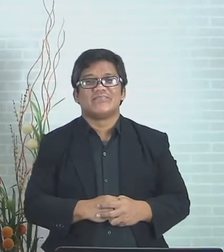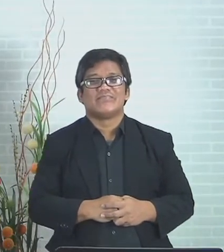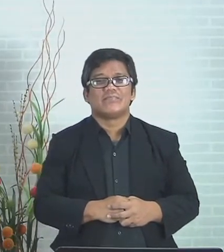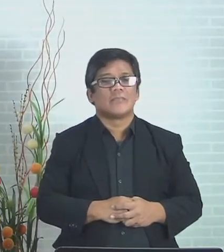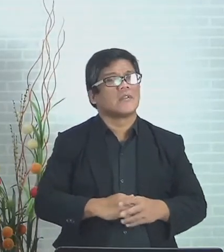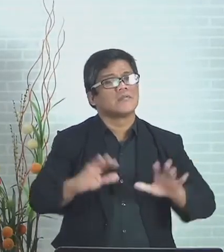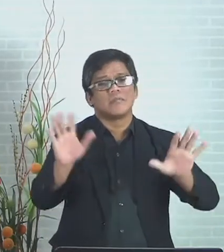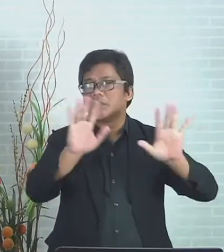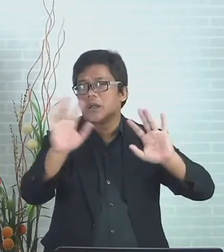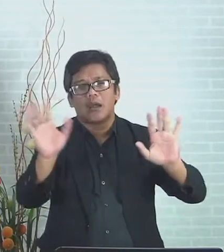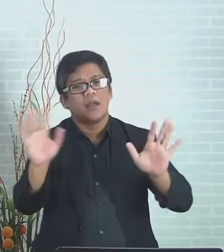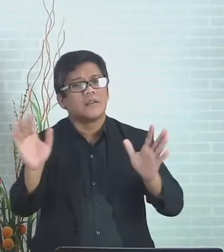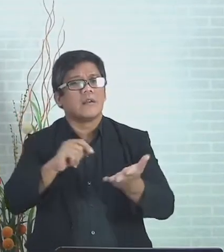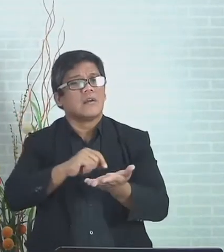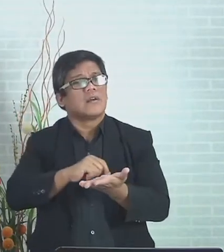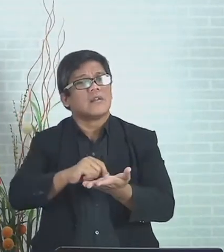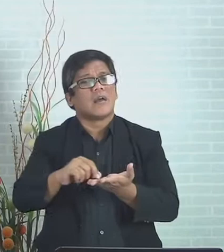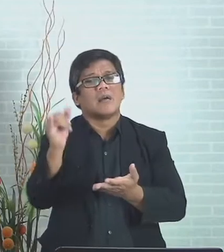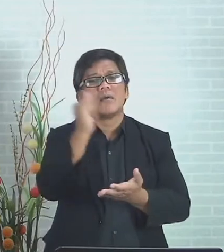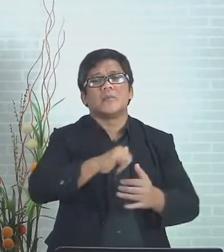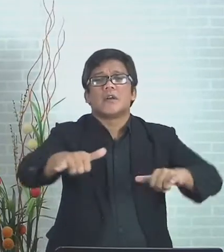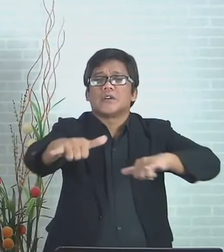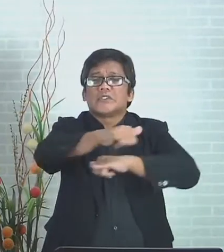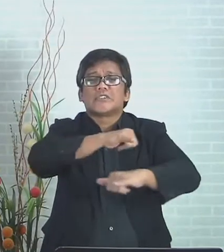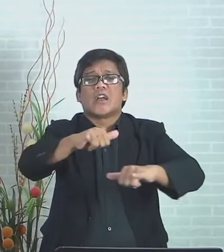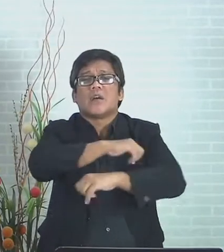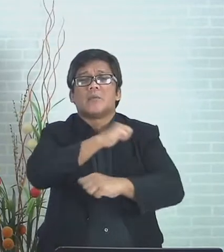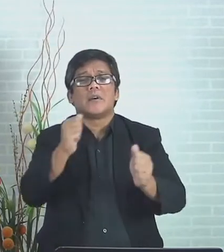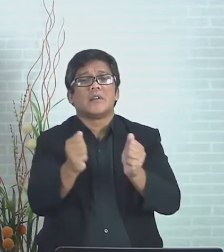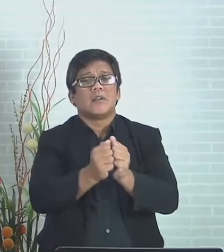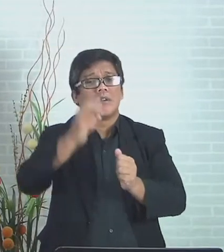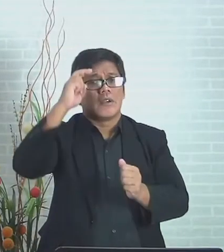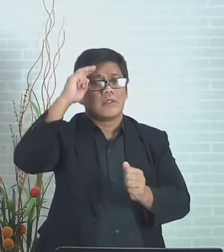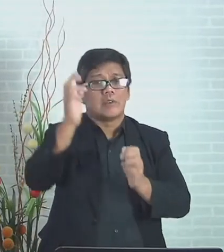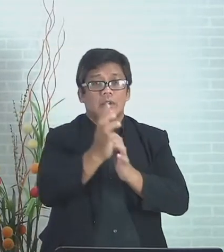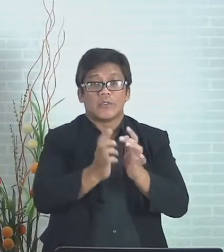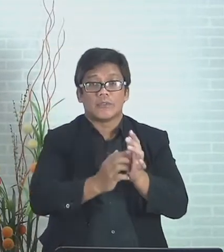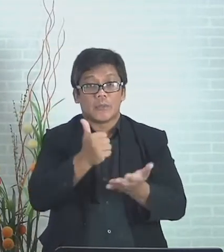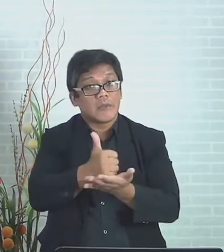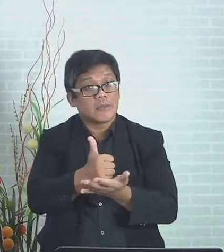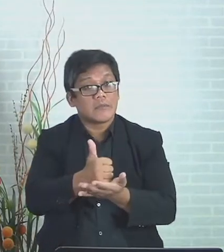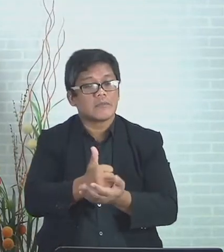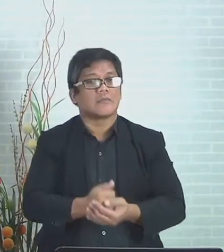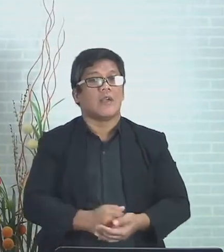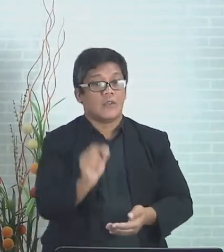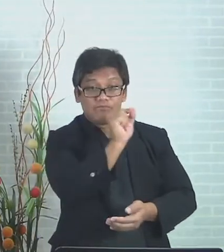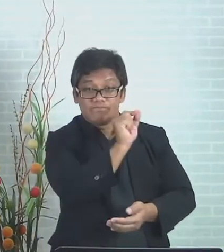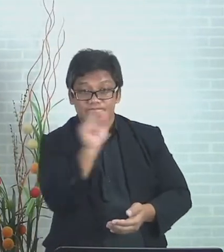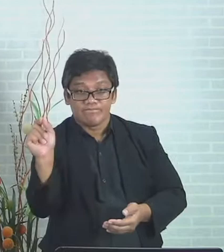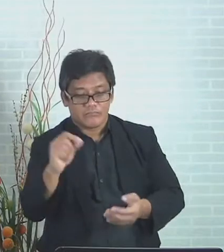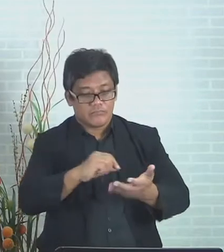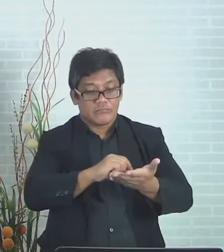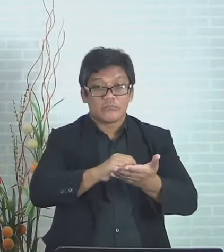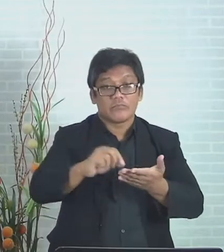Hai tidak ada nama yang bisa disejajarkan dengan nama Tuhan Yesus ya kita bersih bawah itu bau tidak ada